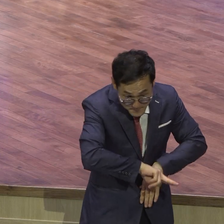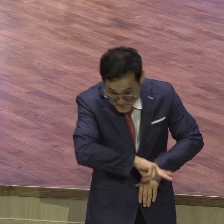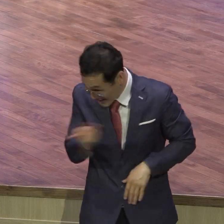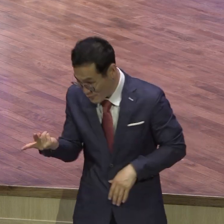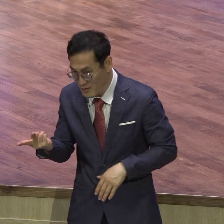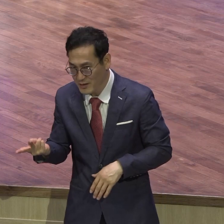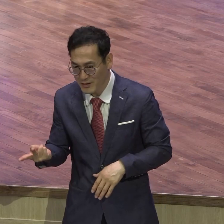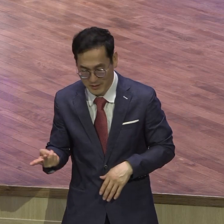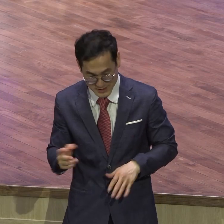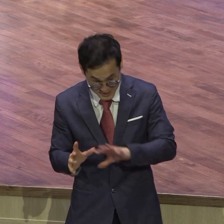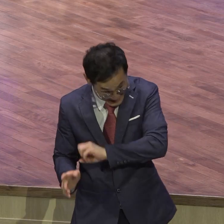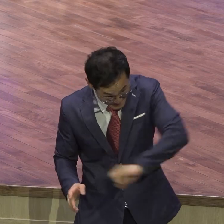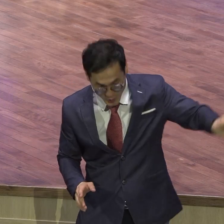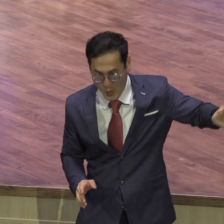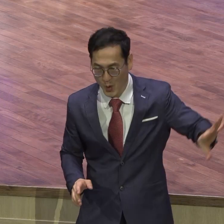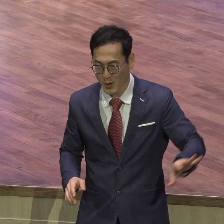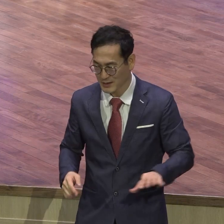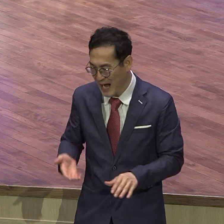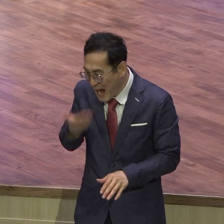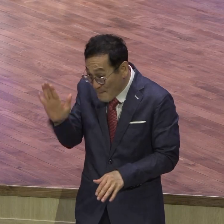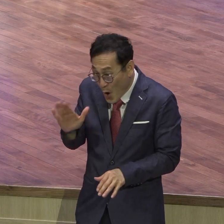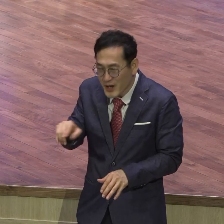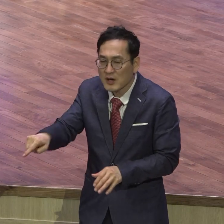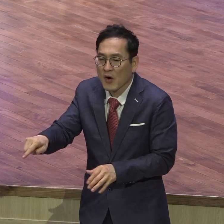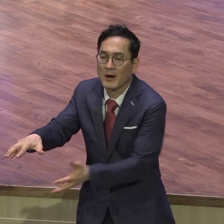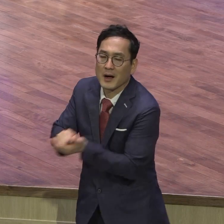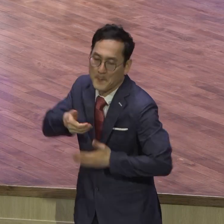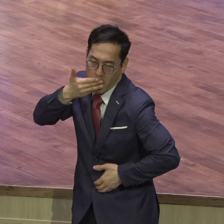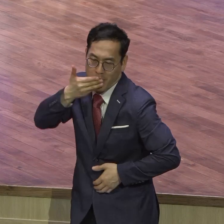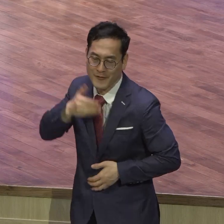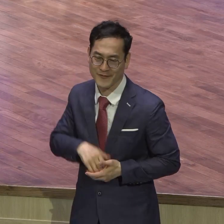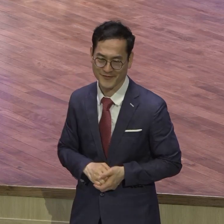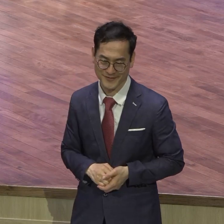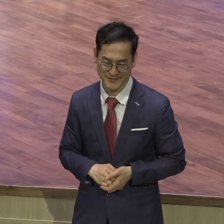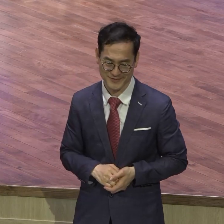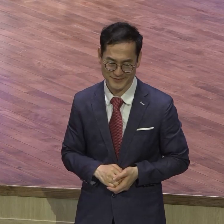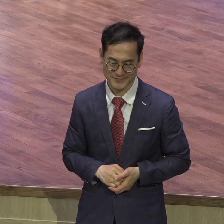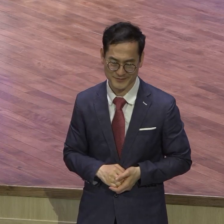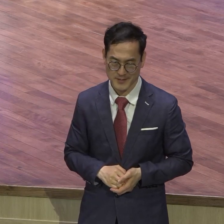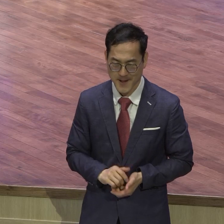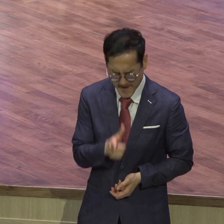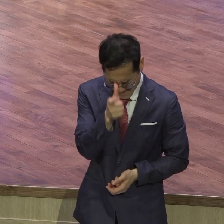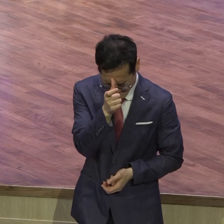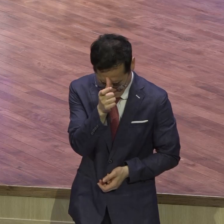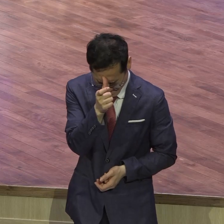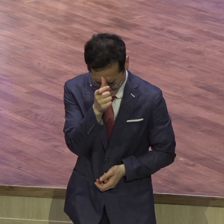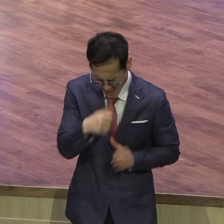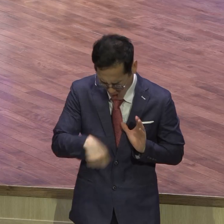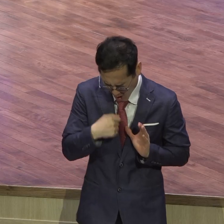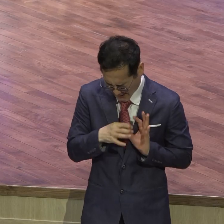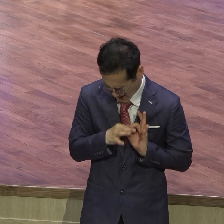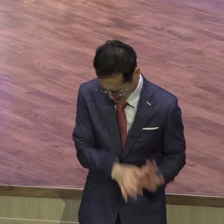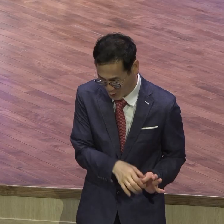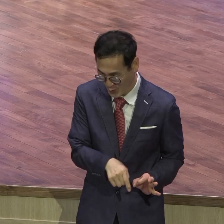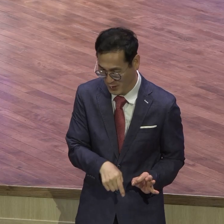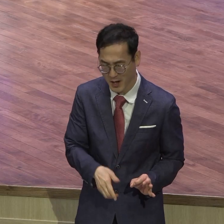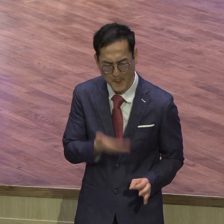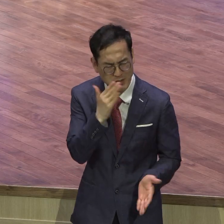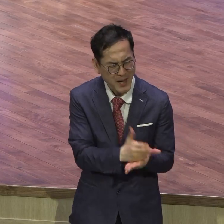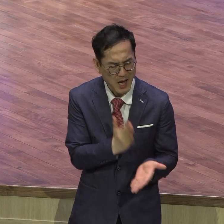그러면 그 몸 삽니다 고집을 계속 피우고 끝까지 먹으면 끝까지 그 병에서 못 받지요